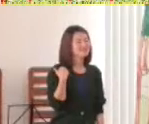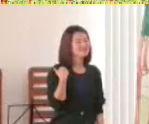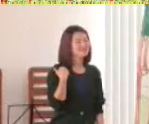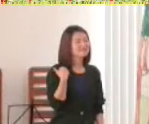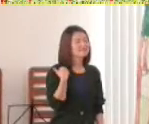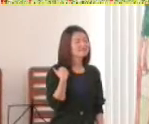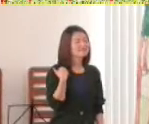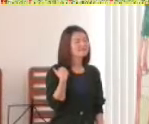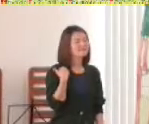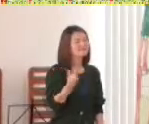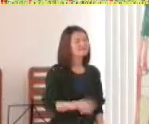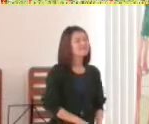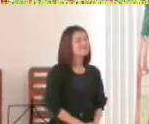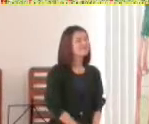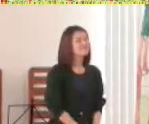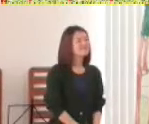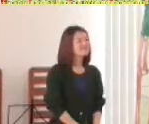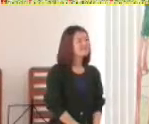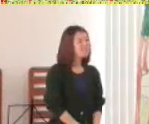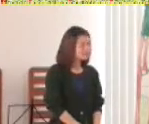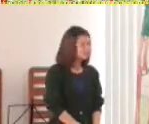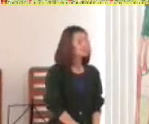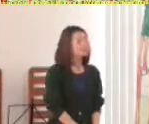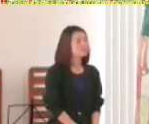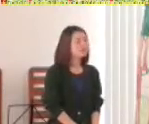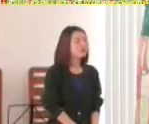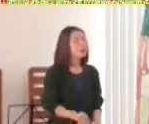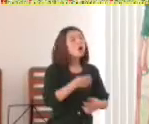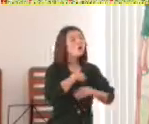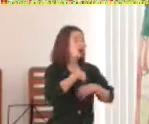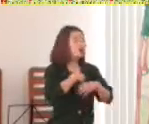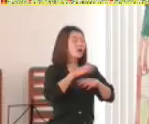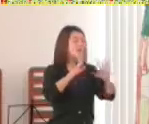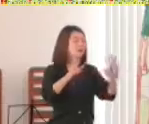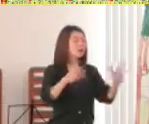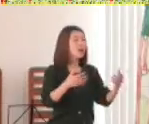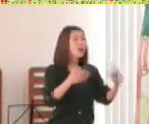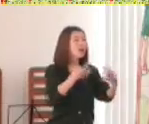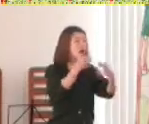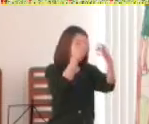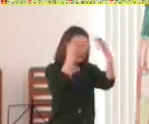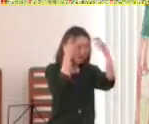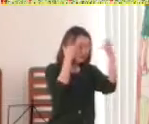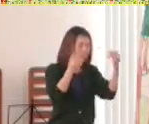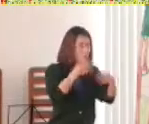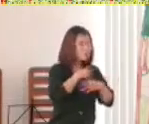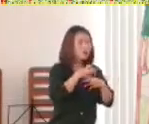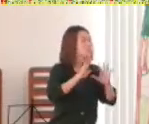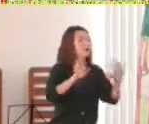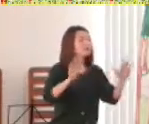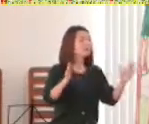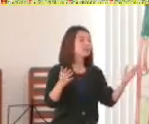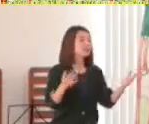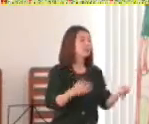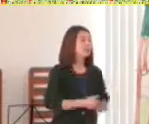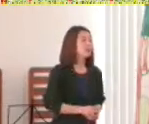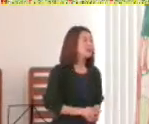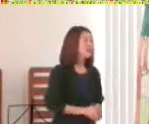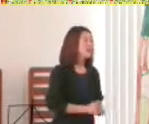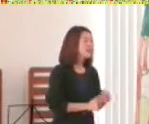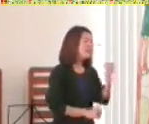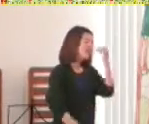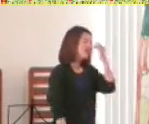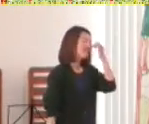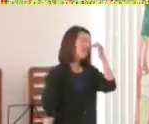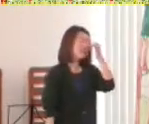今でも大丈夫ですよ。私が生きている間、私が皆さんのお葬式してあげますから、リクエストにお答えして、